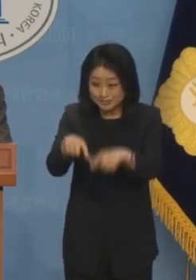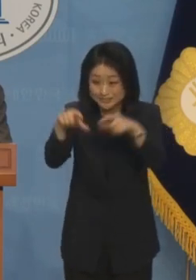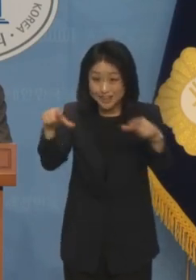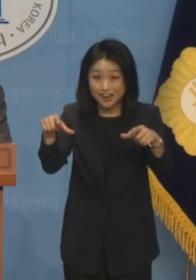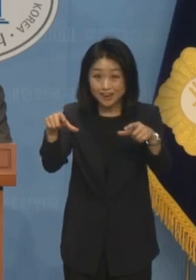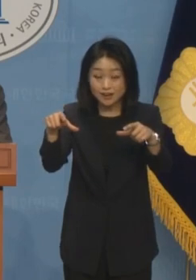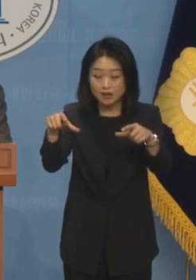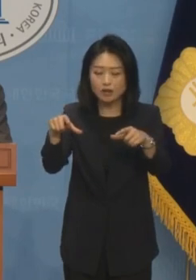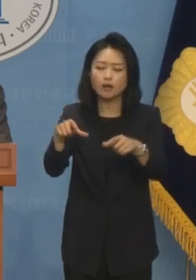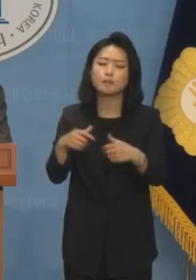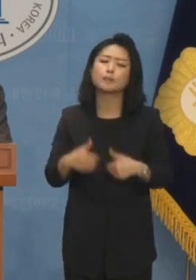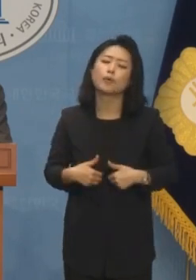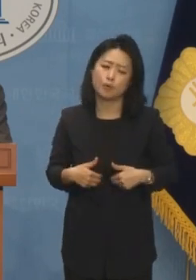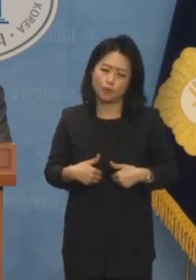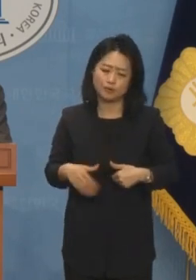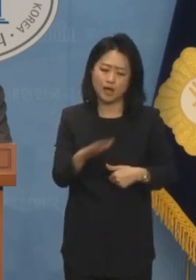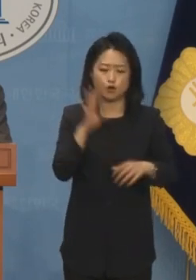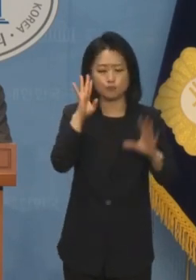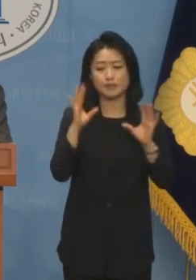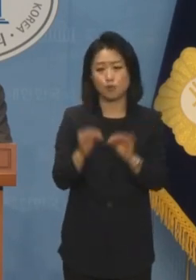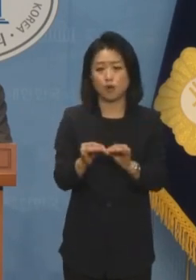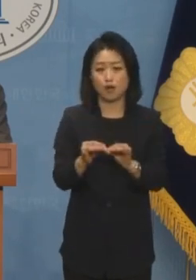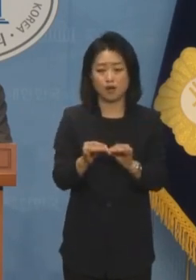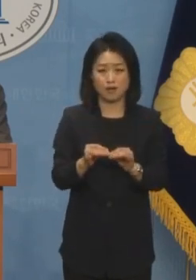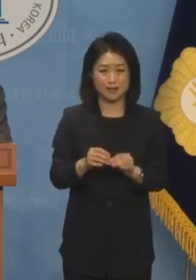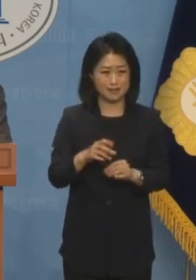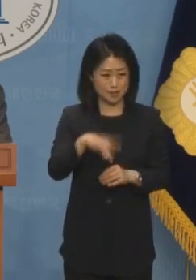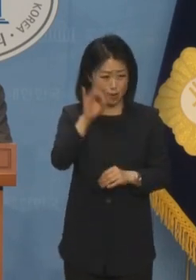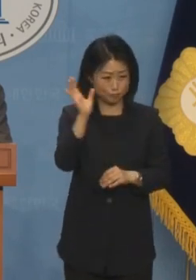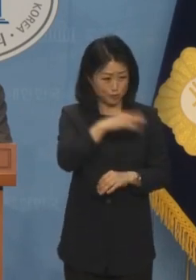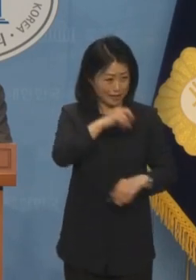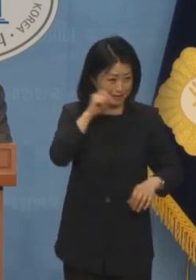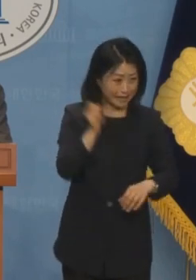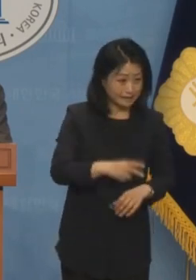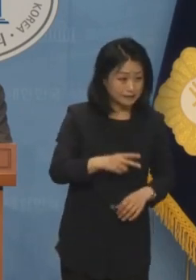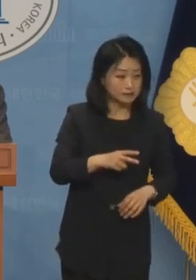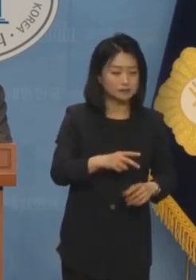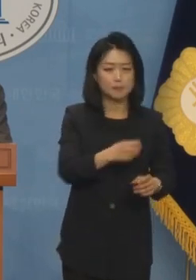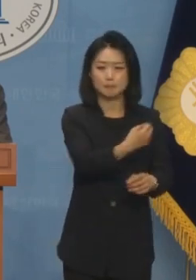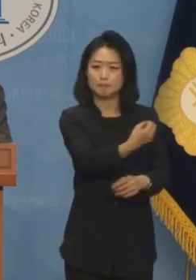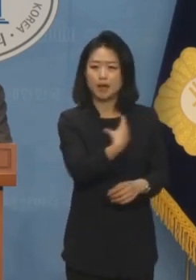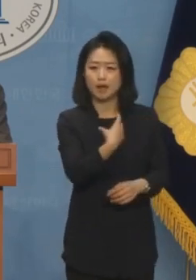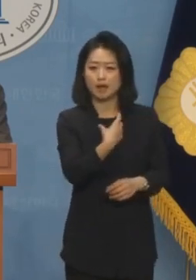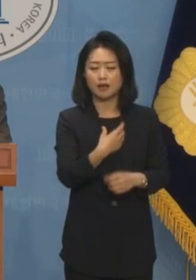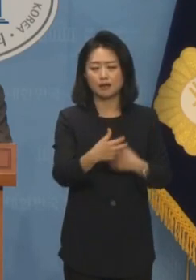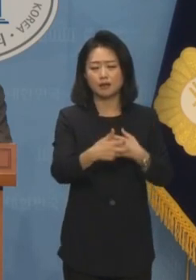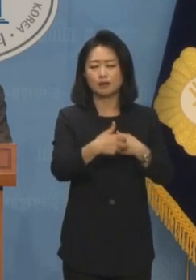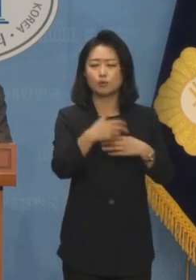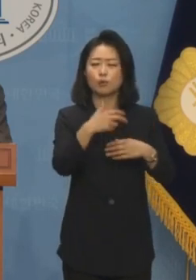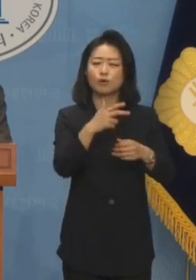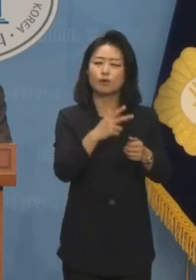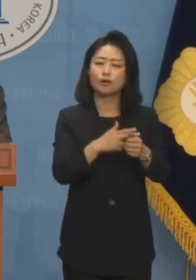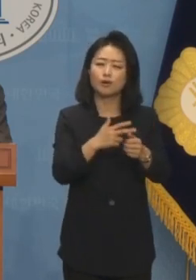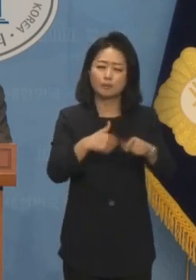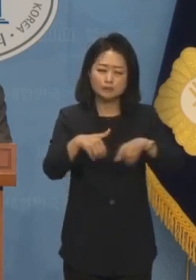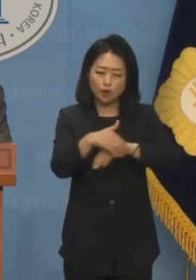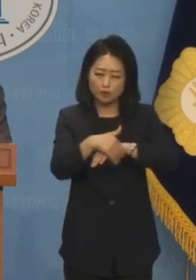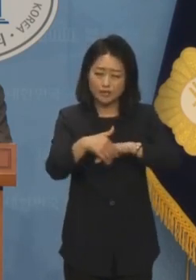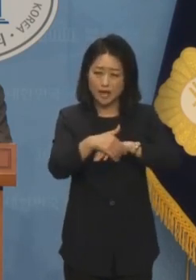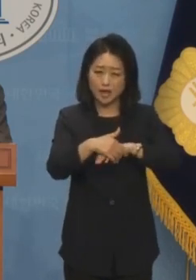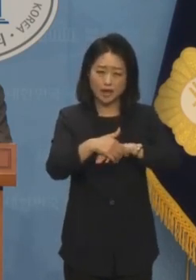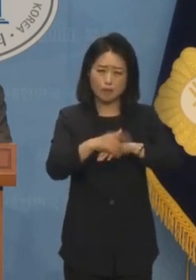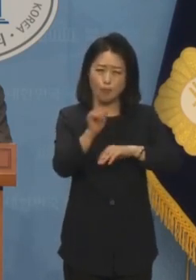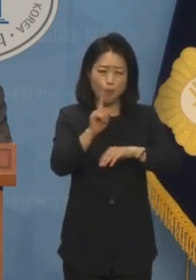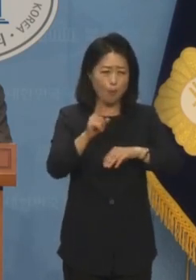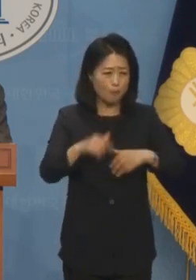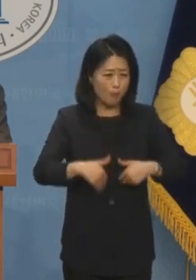사안입니다. 이를 다시 0으로 돌리자는 임 당선인은 의료정책에 아무런 변화도 필요하지 않다는